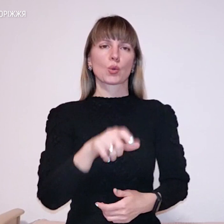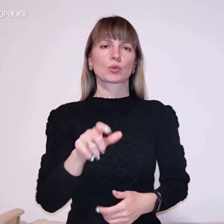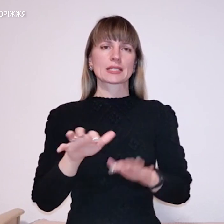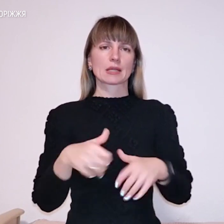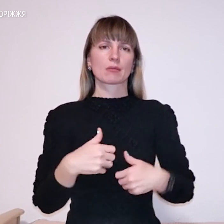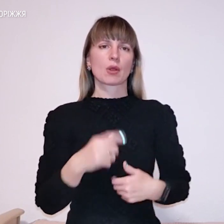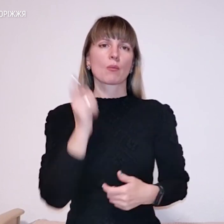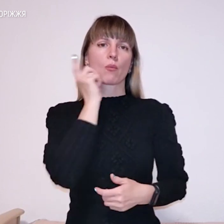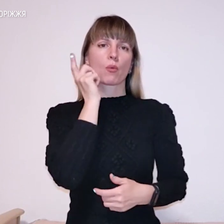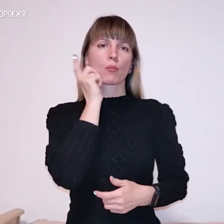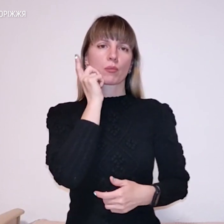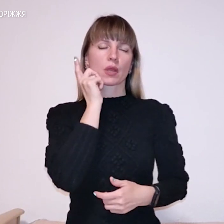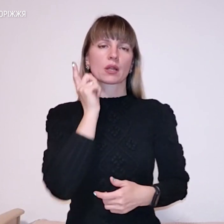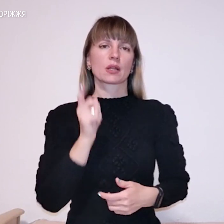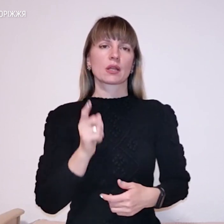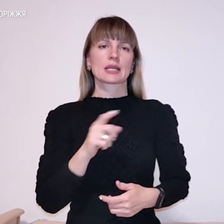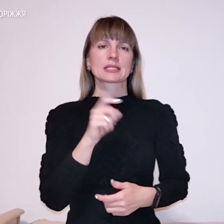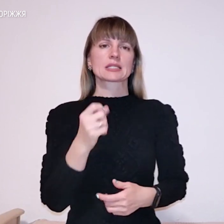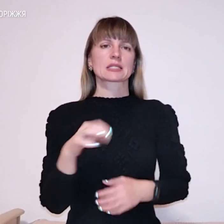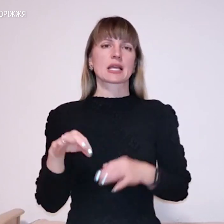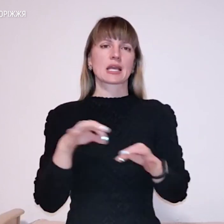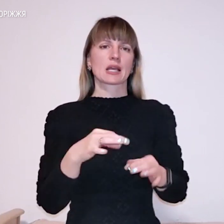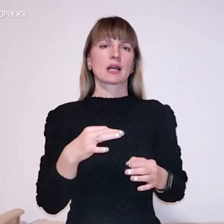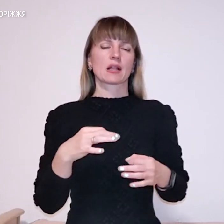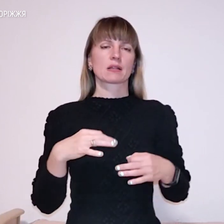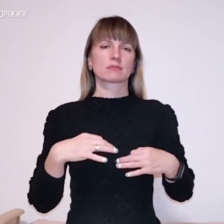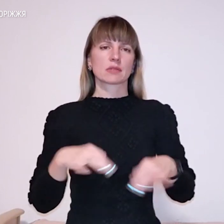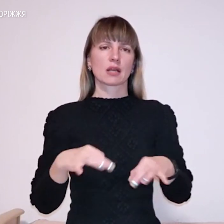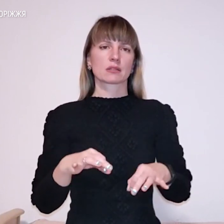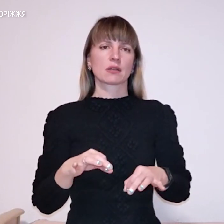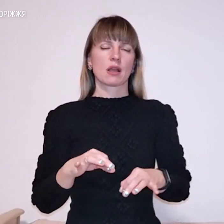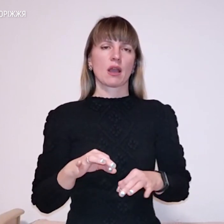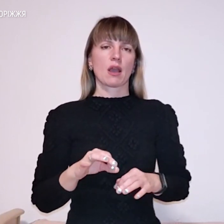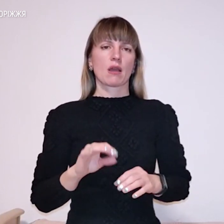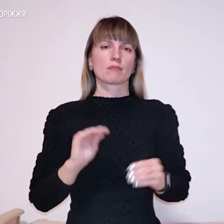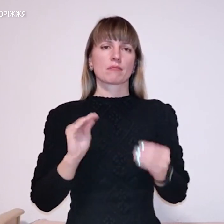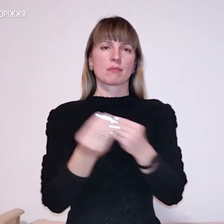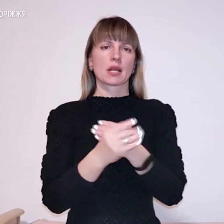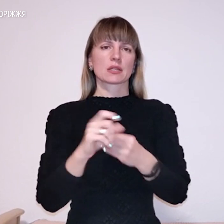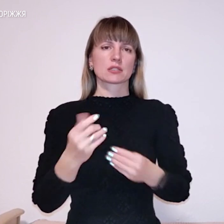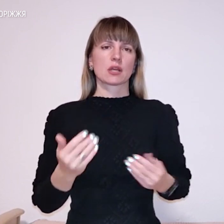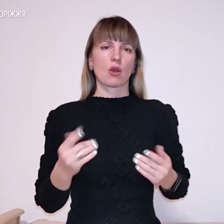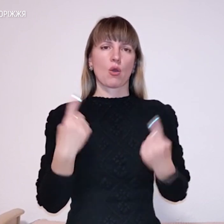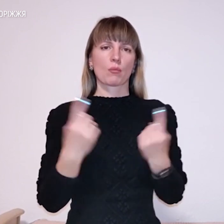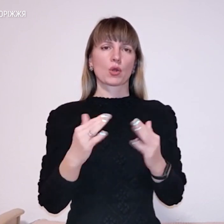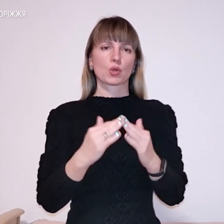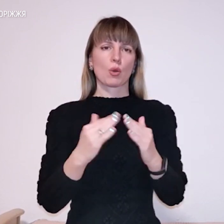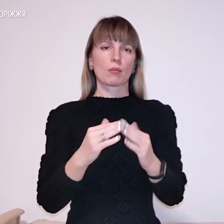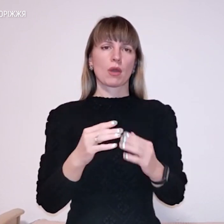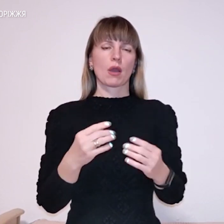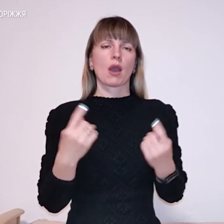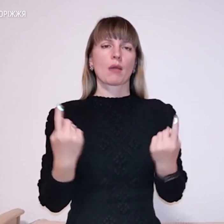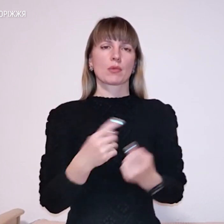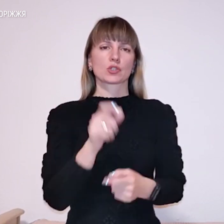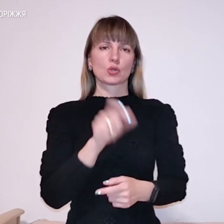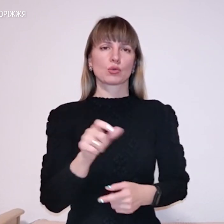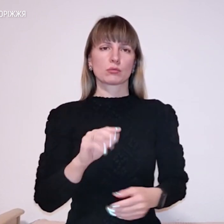позабирали мобільні телефони, заїхала техніка, прикривали житловими будинками, тобто просто людьми цивільними прикривались. Потім